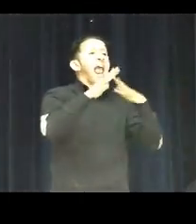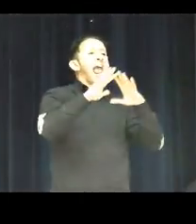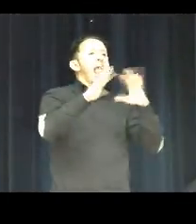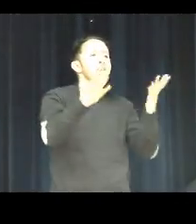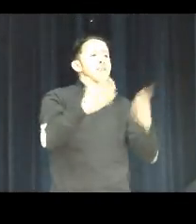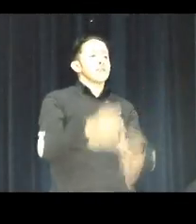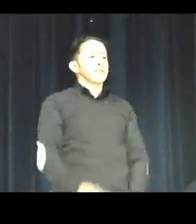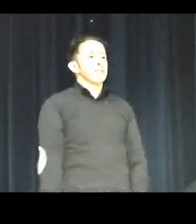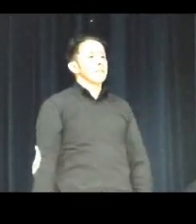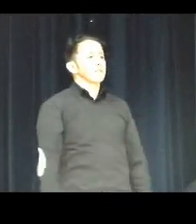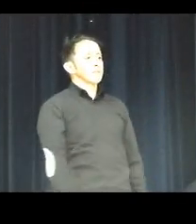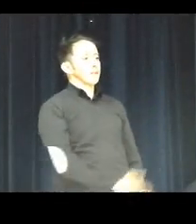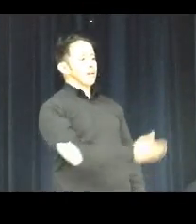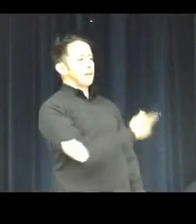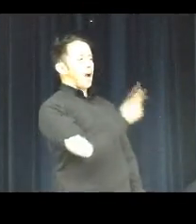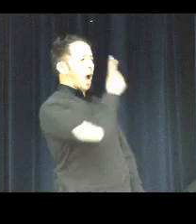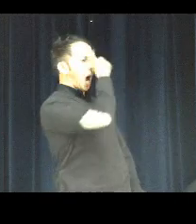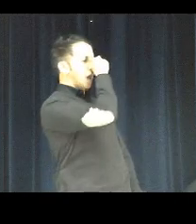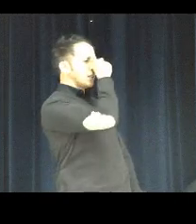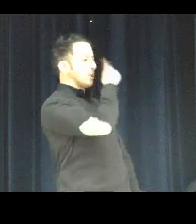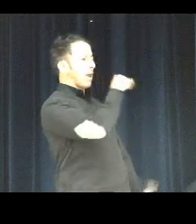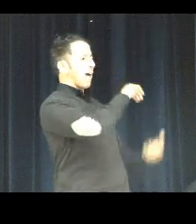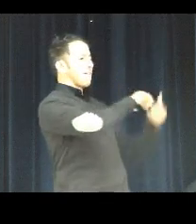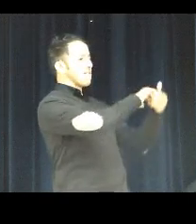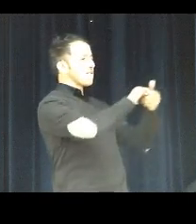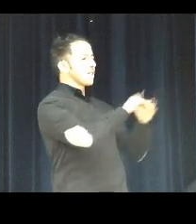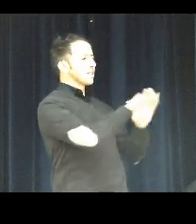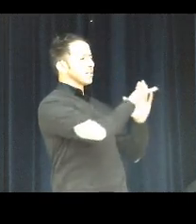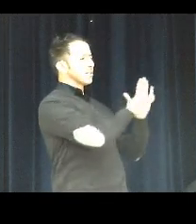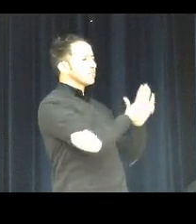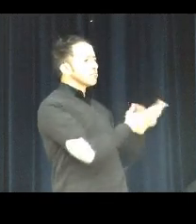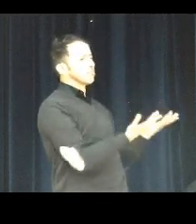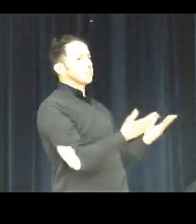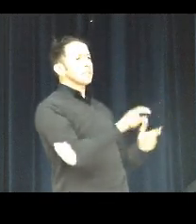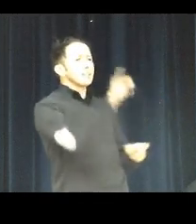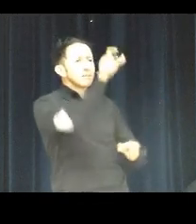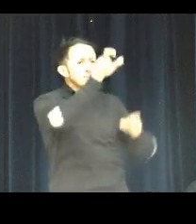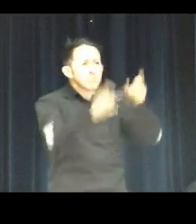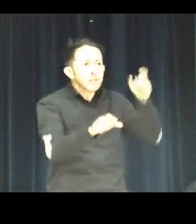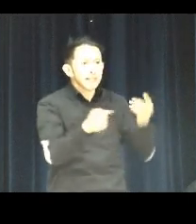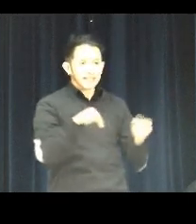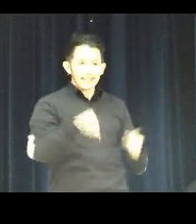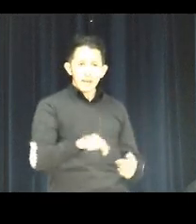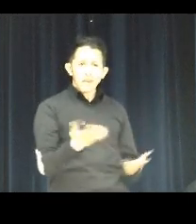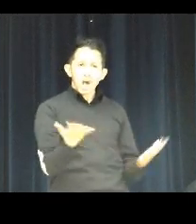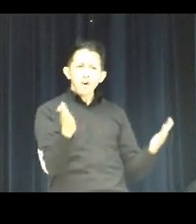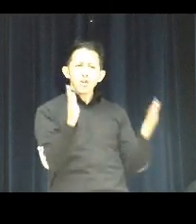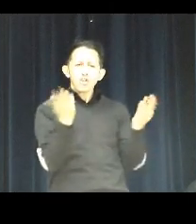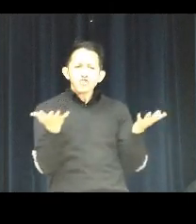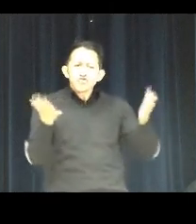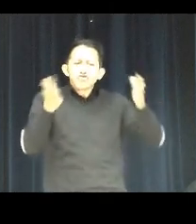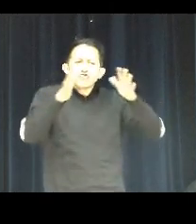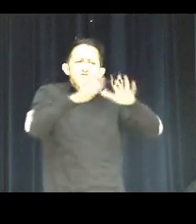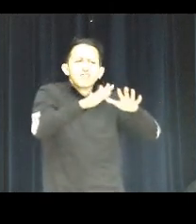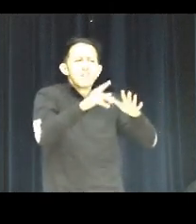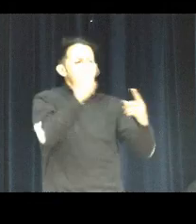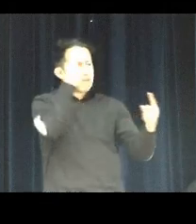رئيس الفيدرالية، إخوتي الأعزاء، اجتمعنا اليوم لأننا نعرف